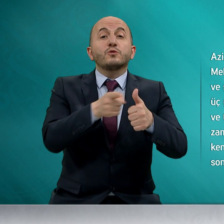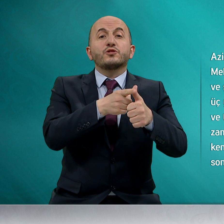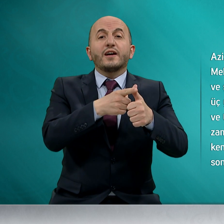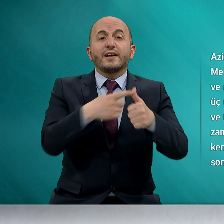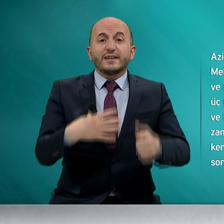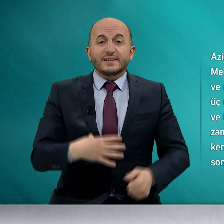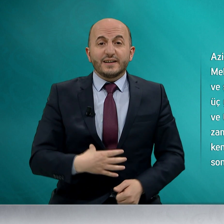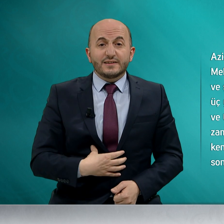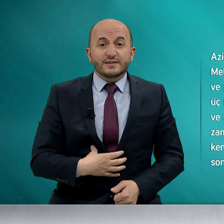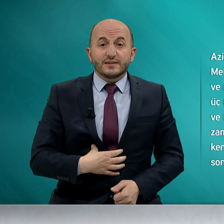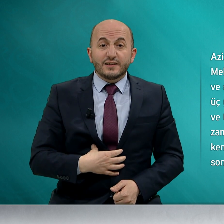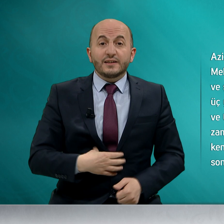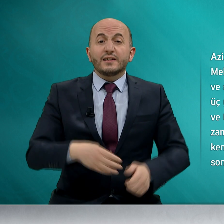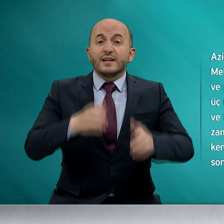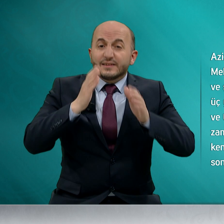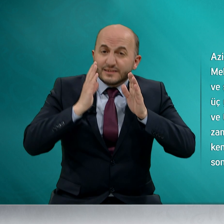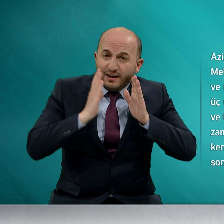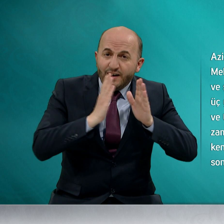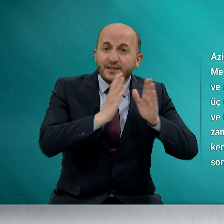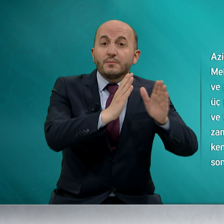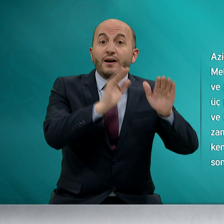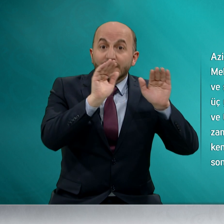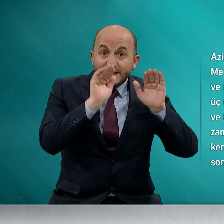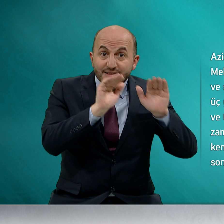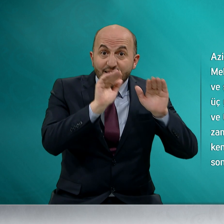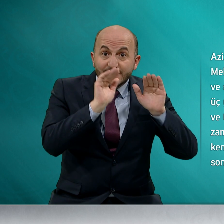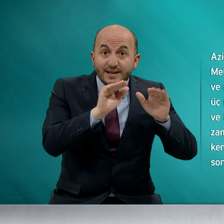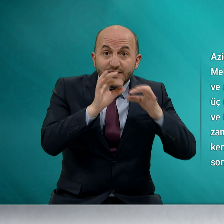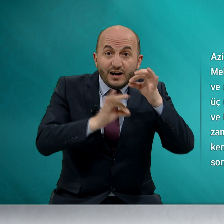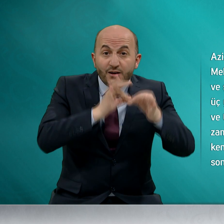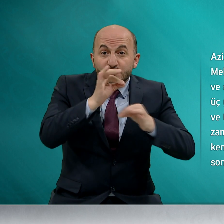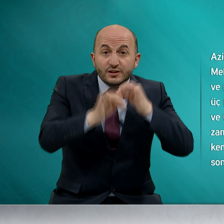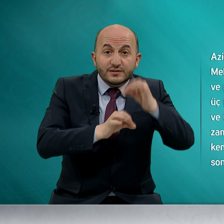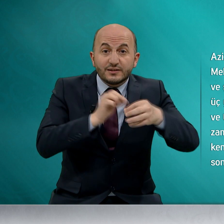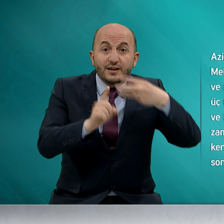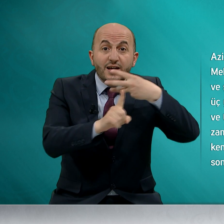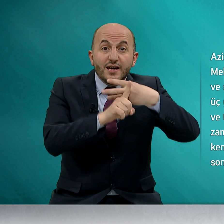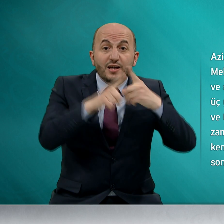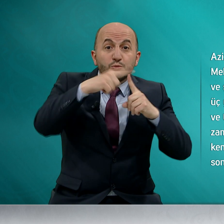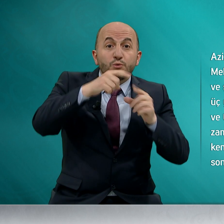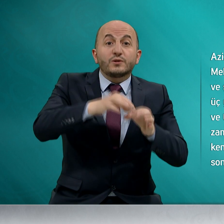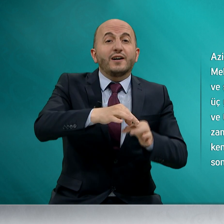önce kendisini daima destekleyen amcası Ebu